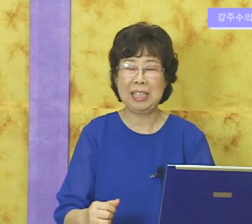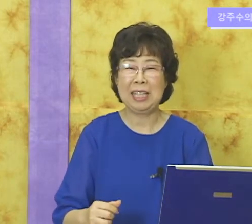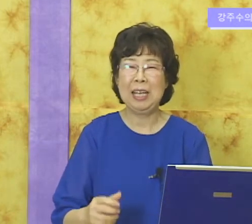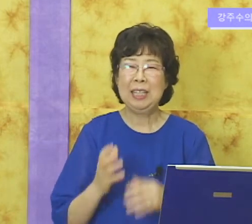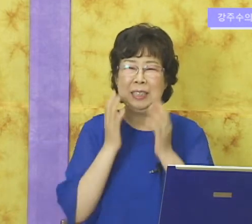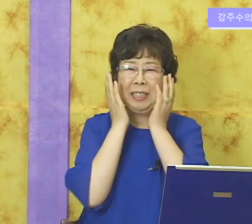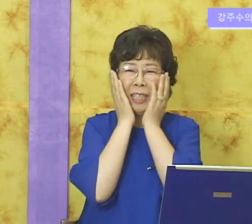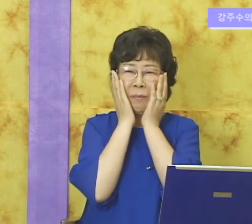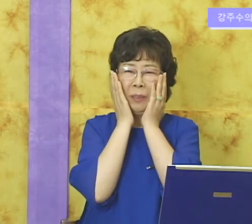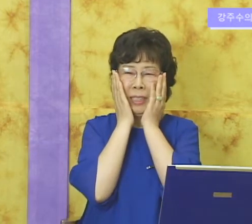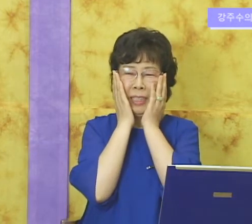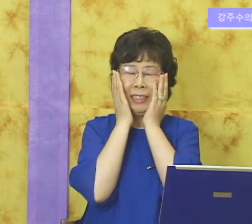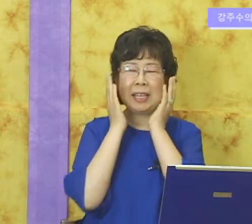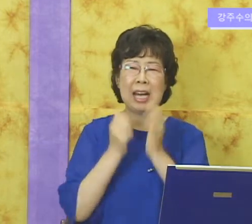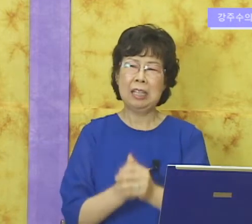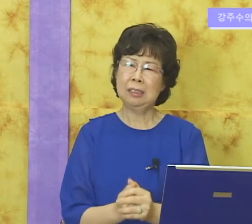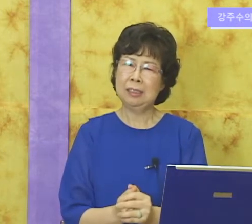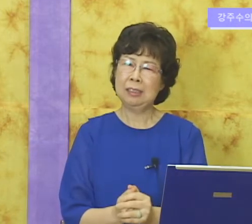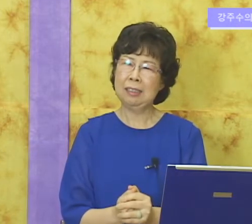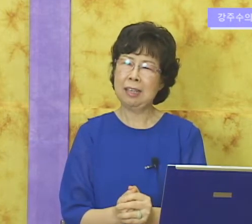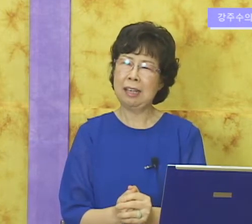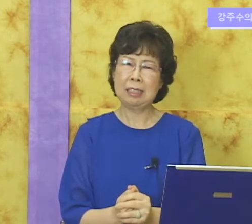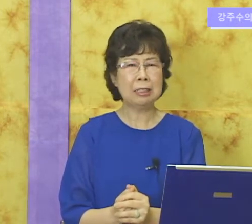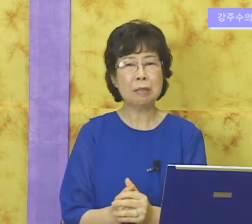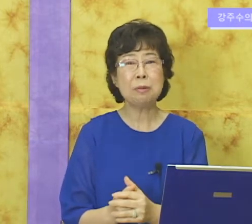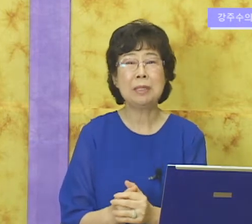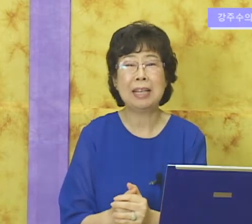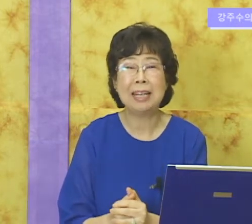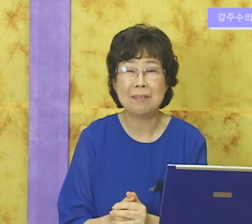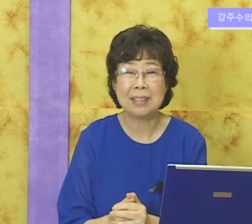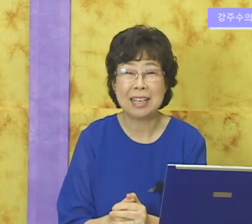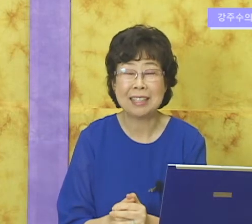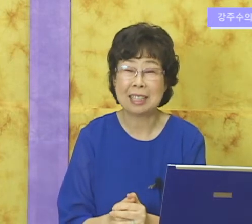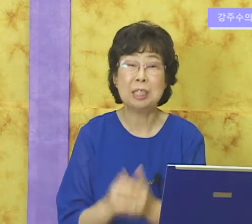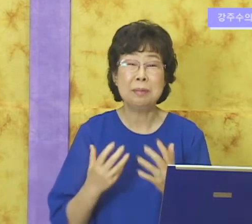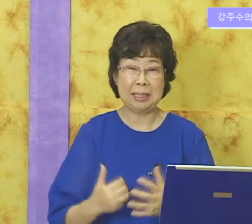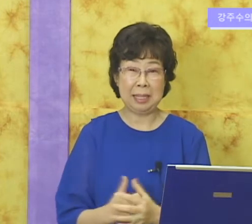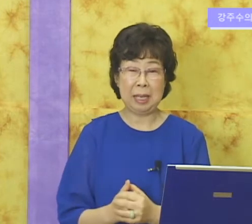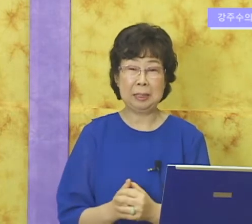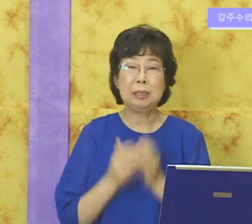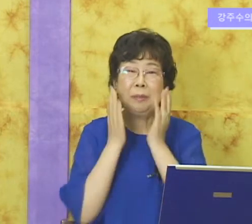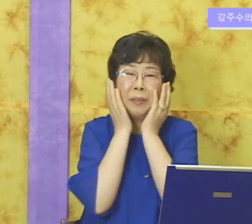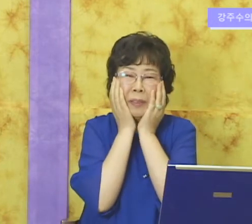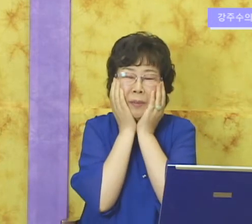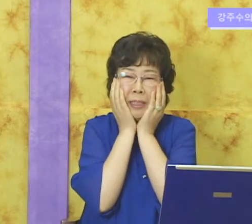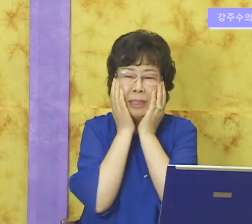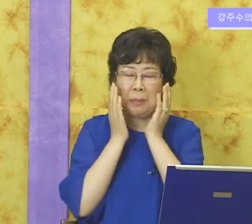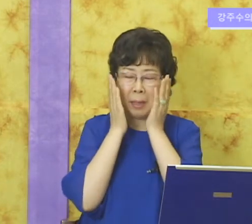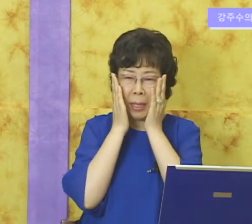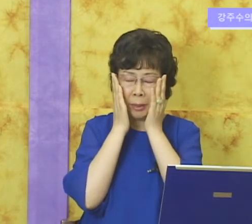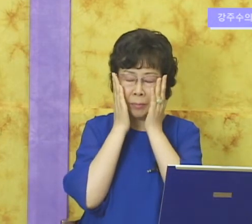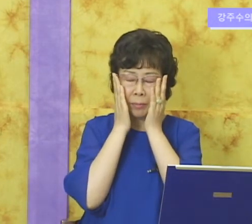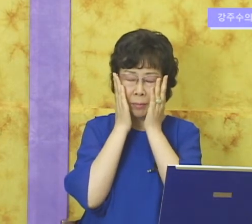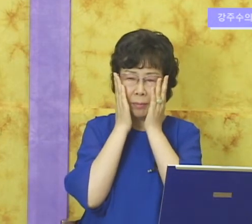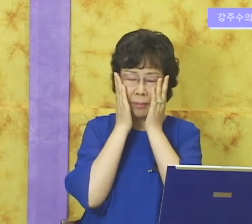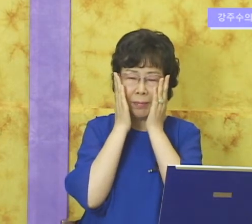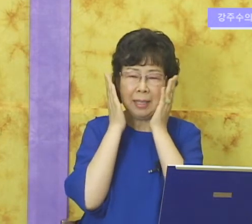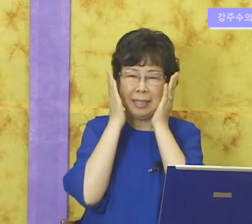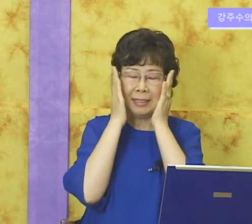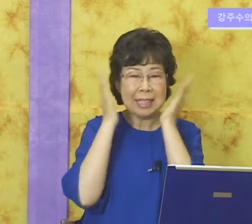분이 저를 딱 보시더니 제가 그러니까 한 30년 다 돼갑니다. 그러니까 젊었을 때 지금도 좀 그렇습니다만 그때는